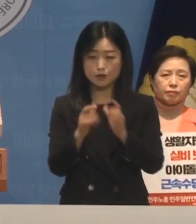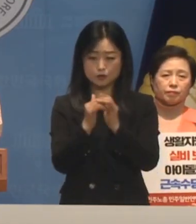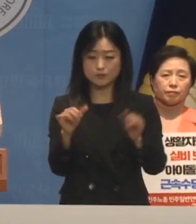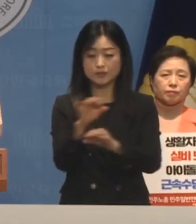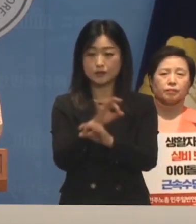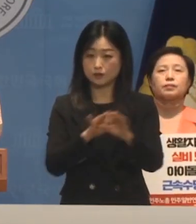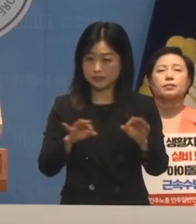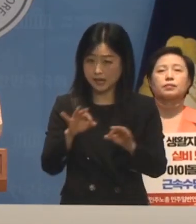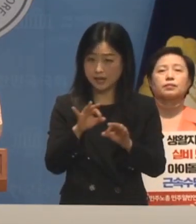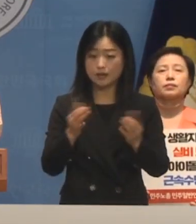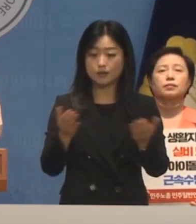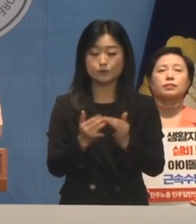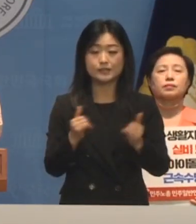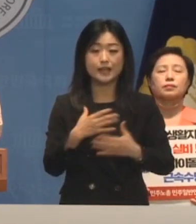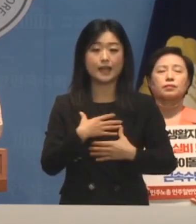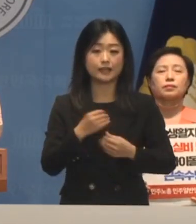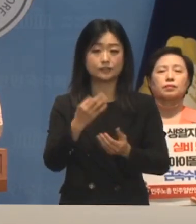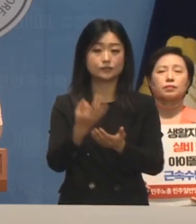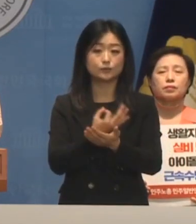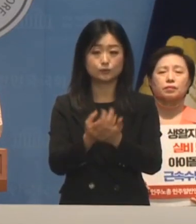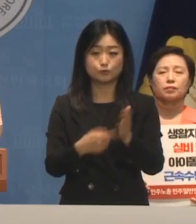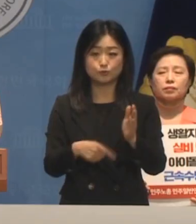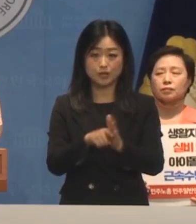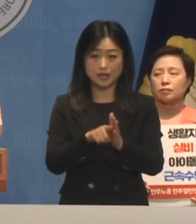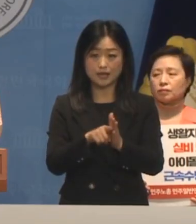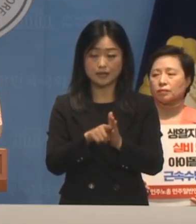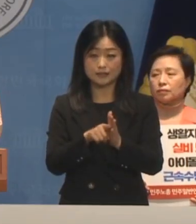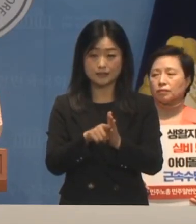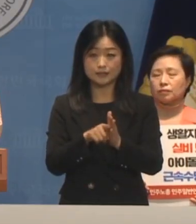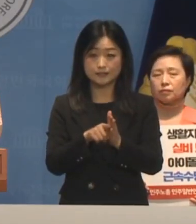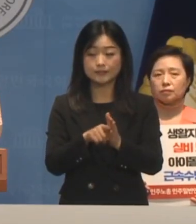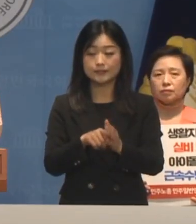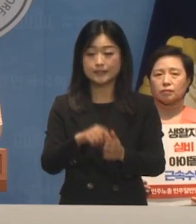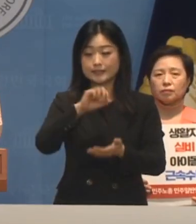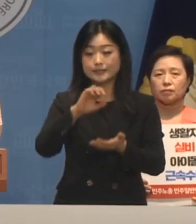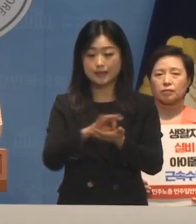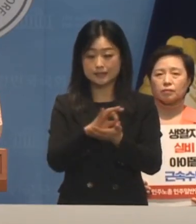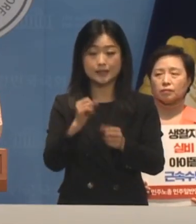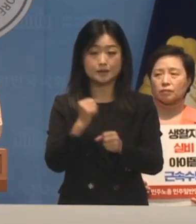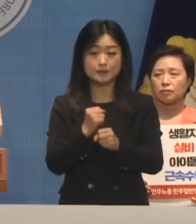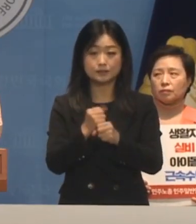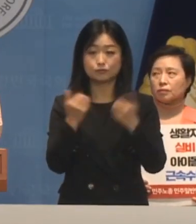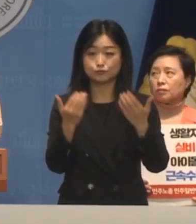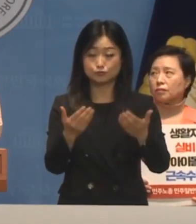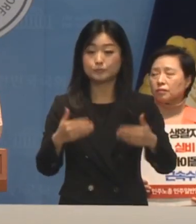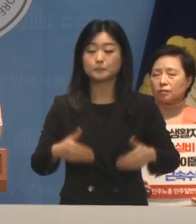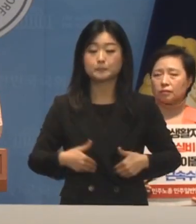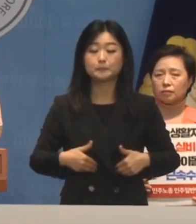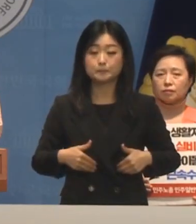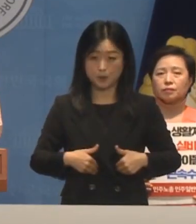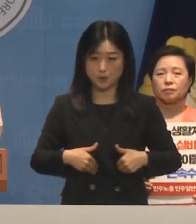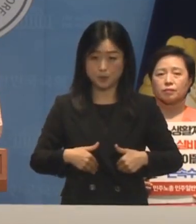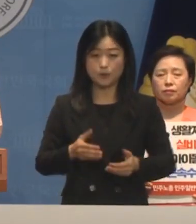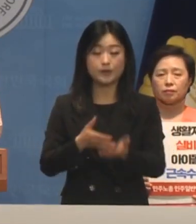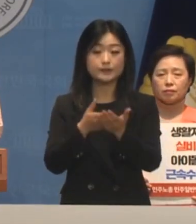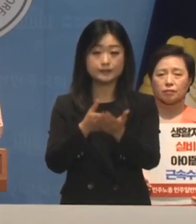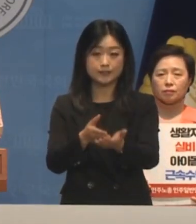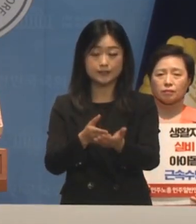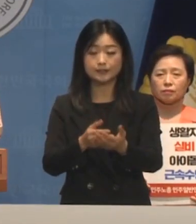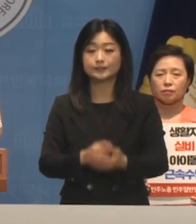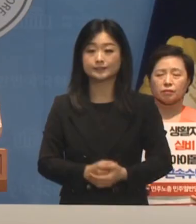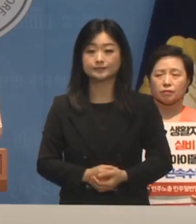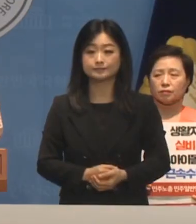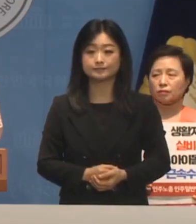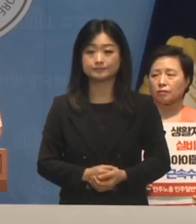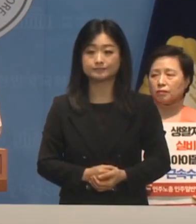경제, 노동자들의 안정적 소득을 보장할 수 있는 예산 대책들이 적극 필요함을 다시 한번